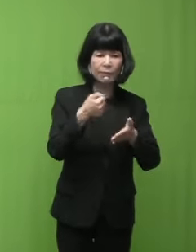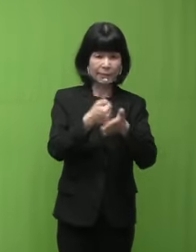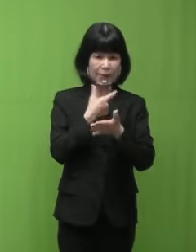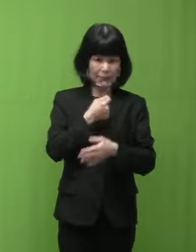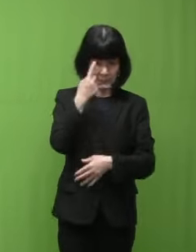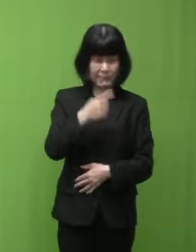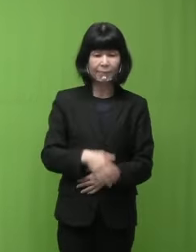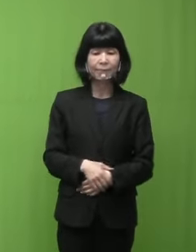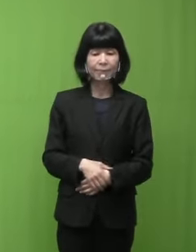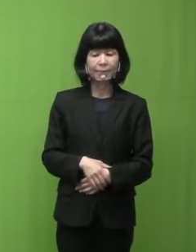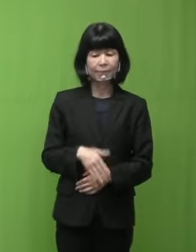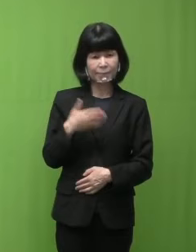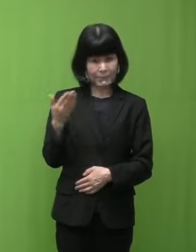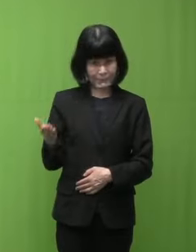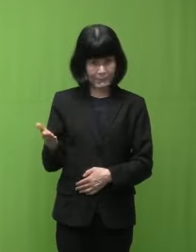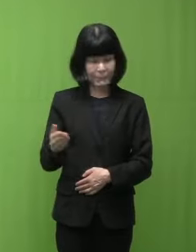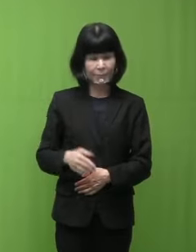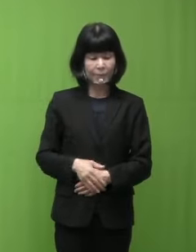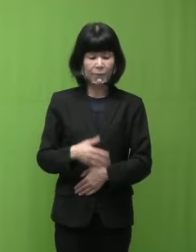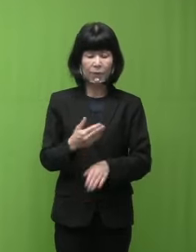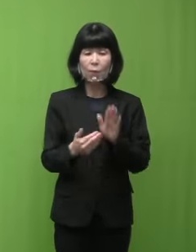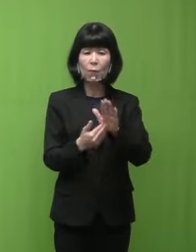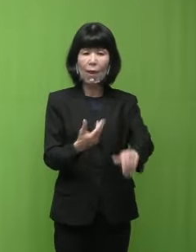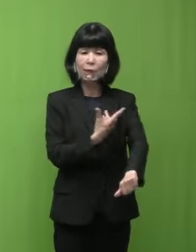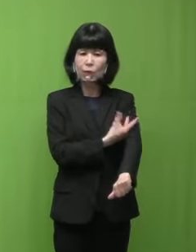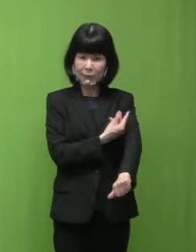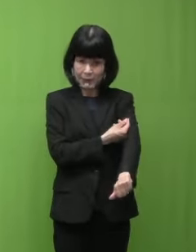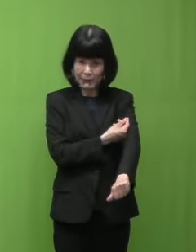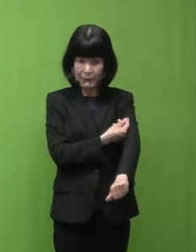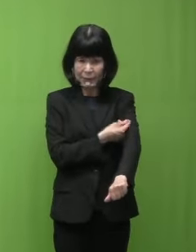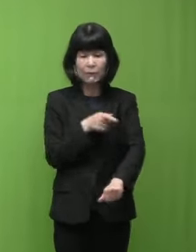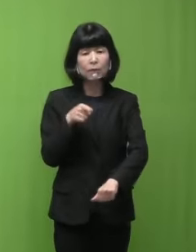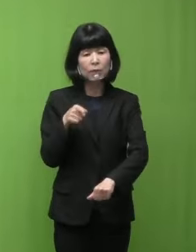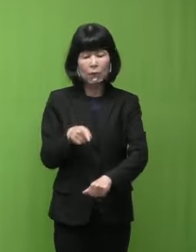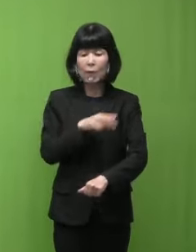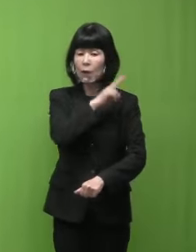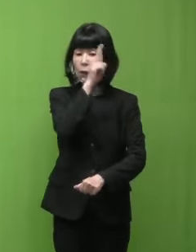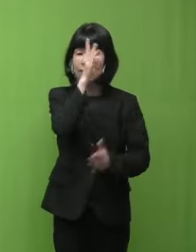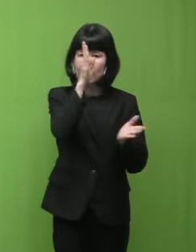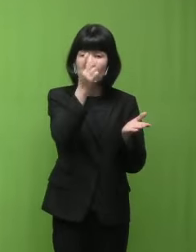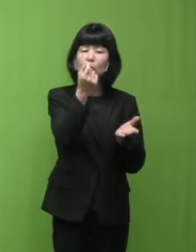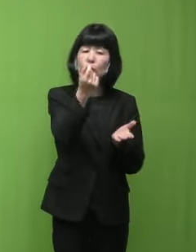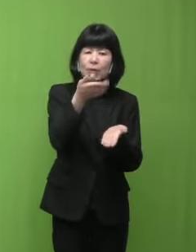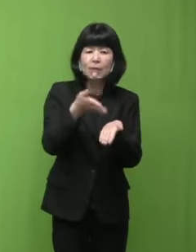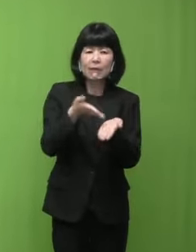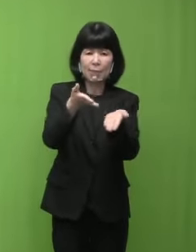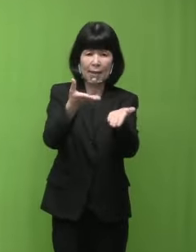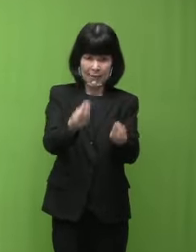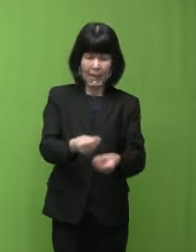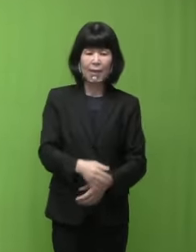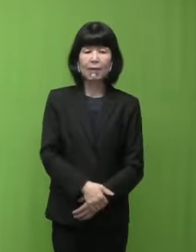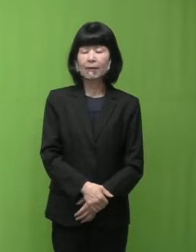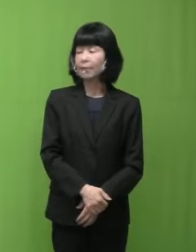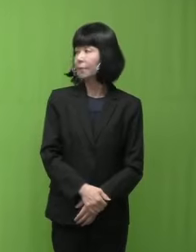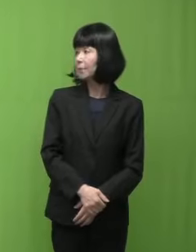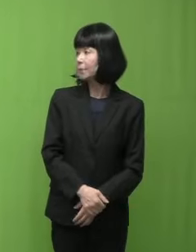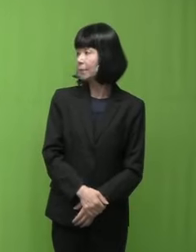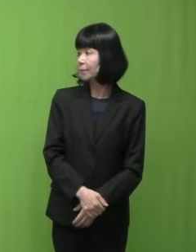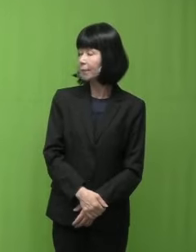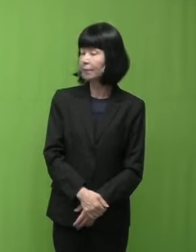願いしますいワクチン接種ですこれについてはの午前中も少し説明をさせてあげましたが